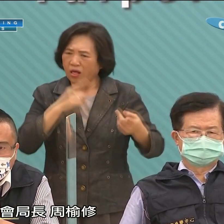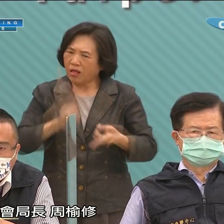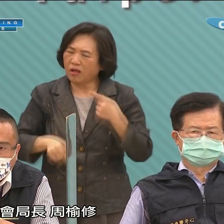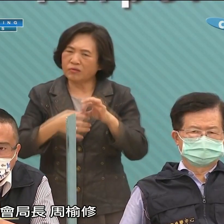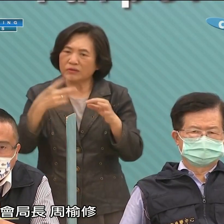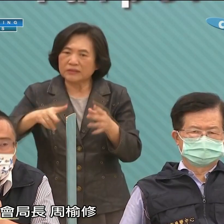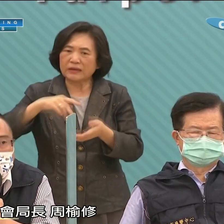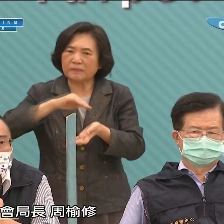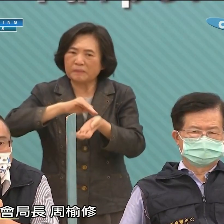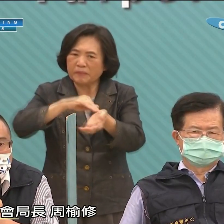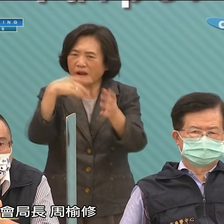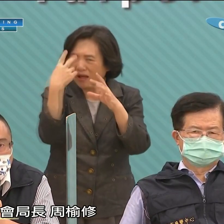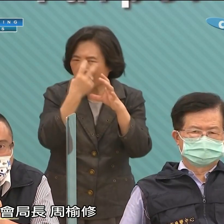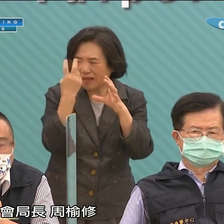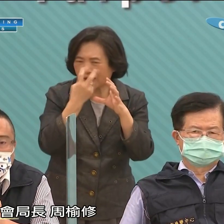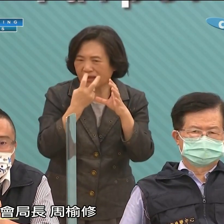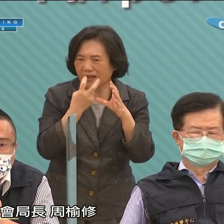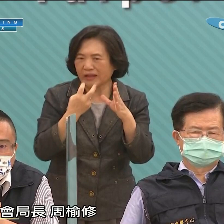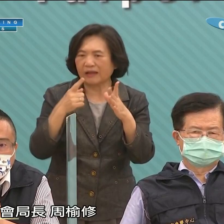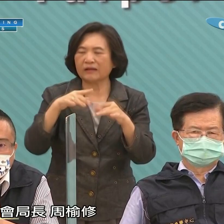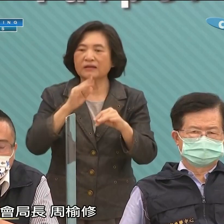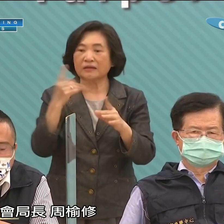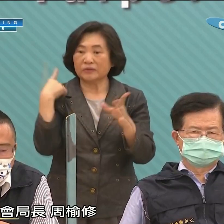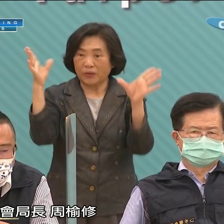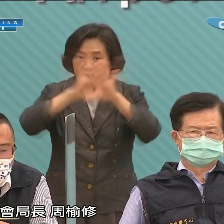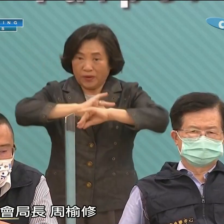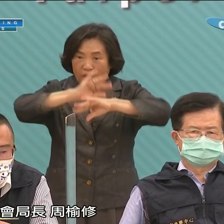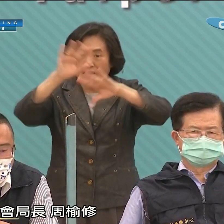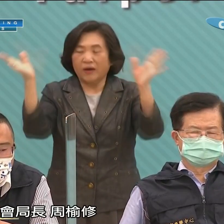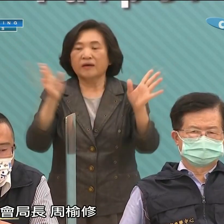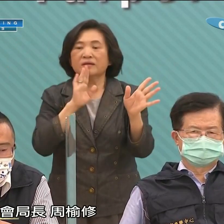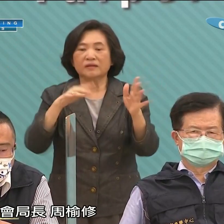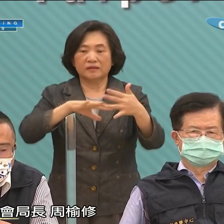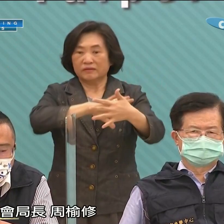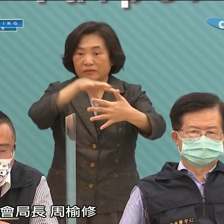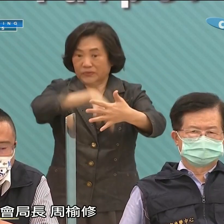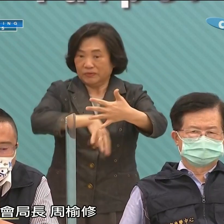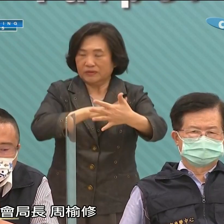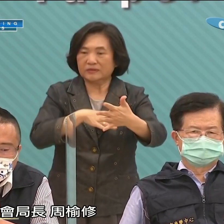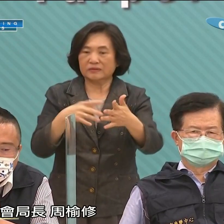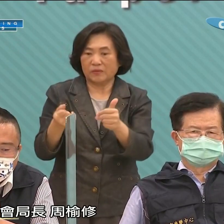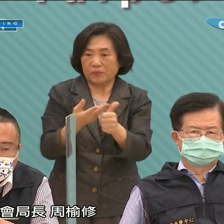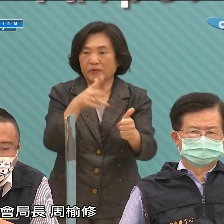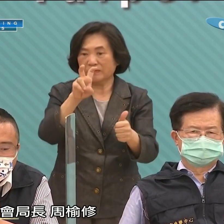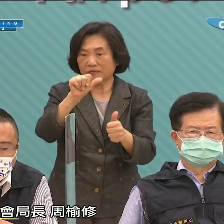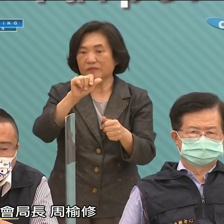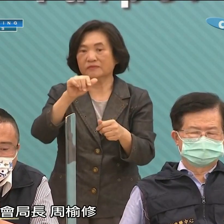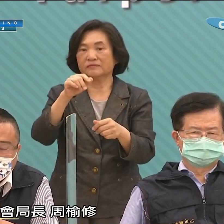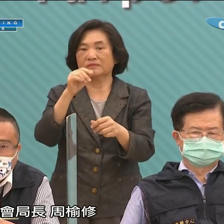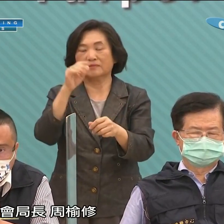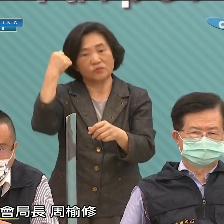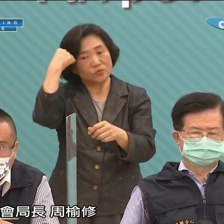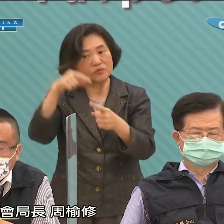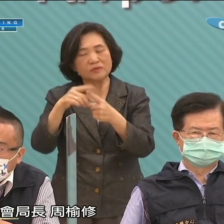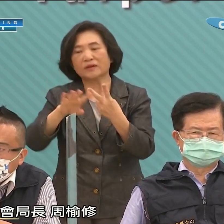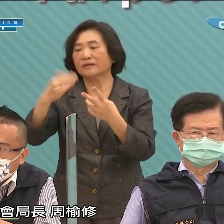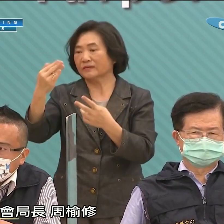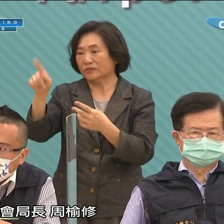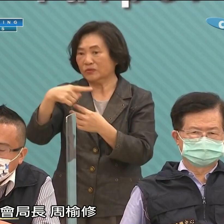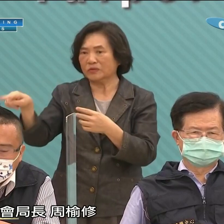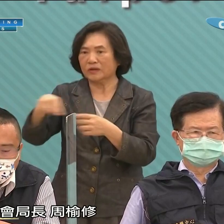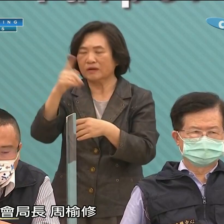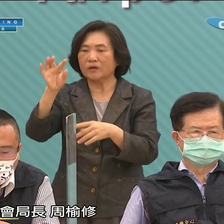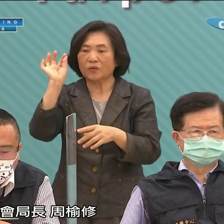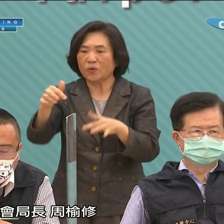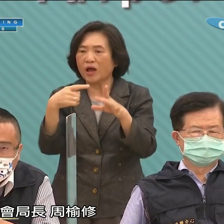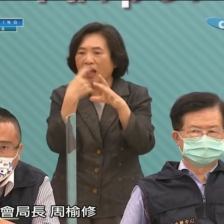之后呢，我们昨天晚上马上漏夜启动了这个院内的25位住民跟9位工作人员的快筛，那